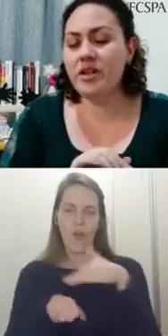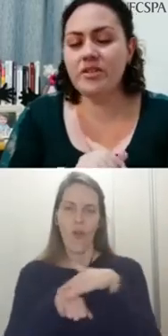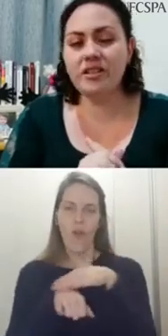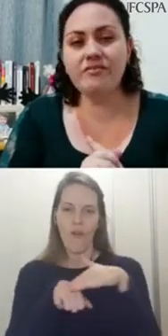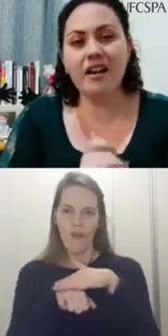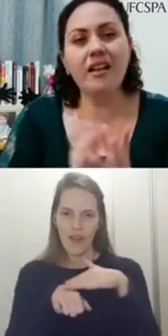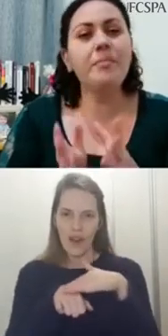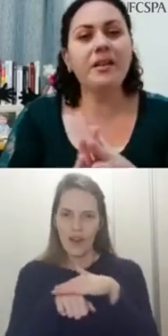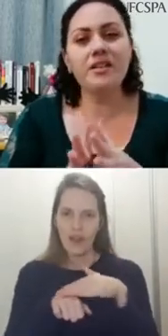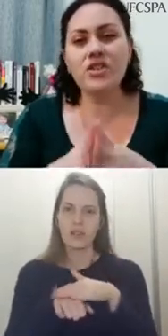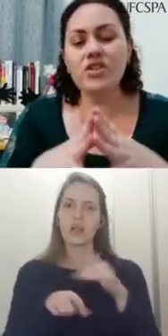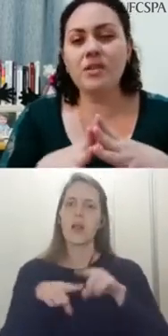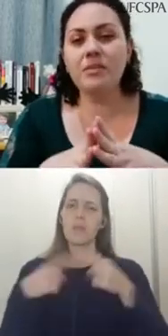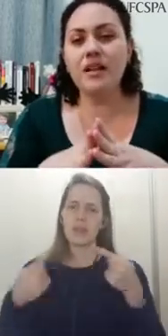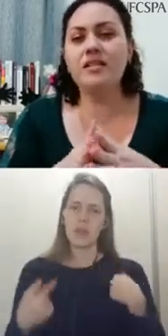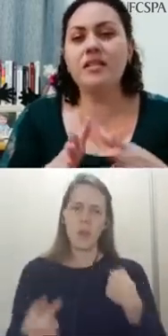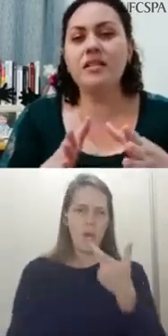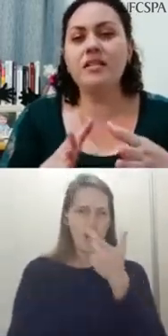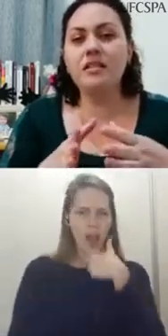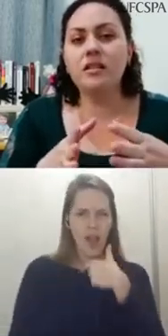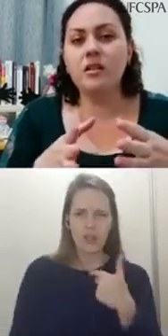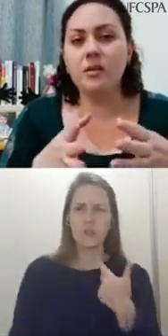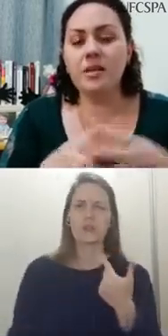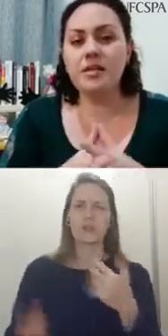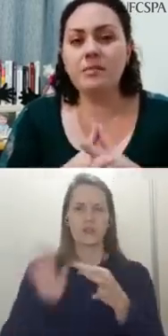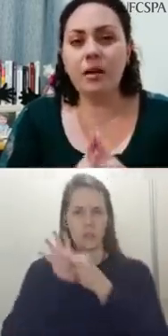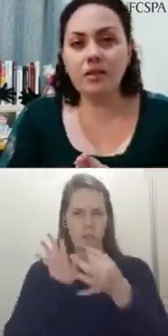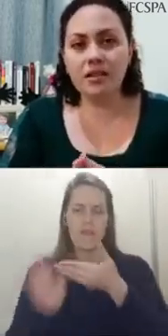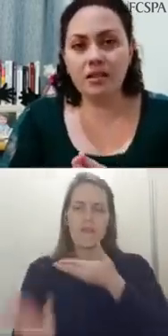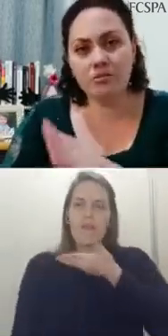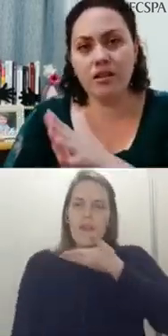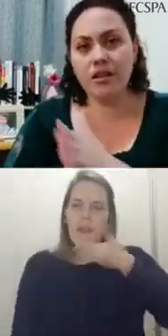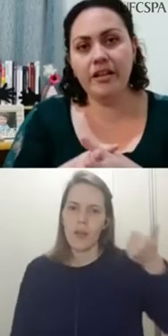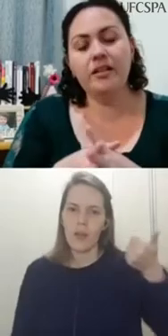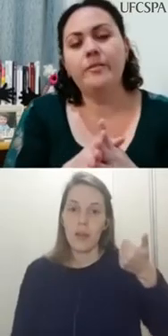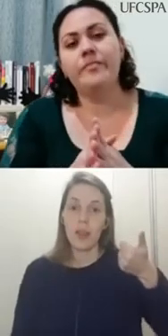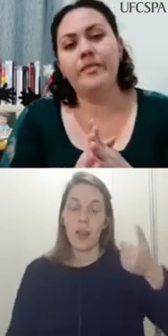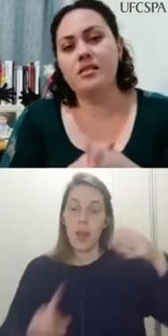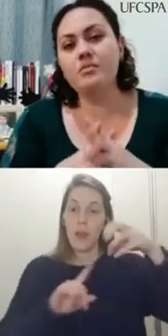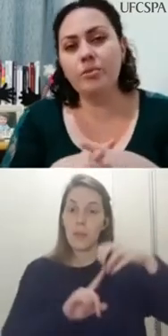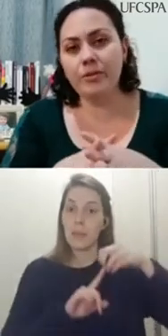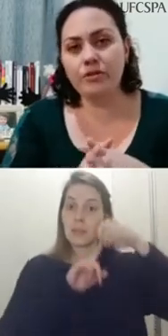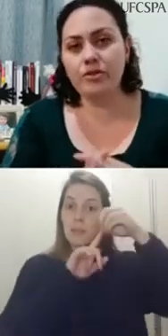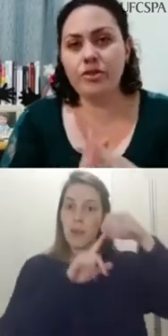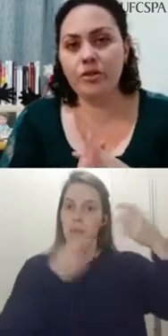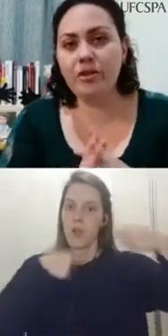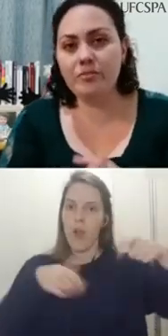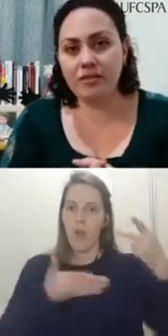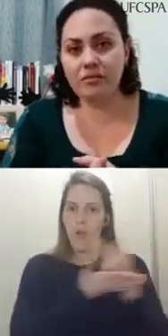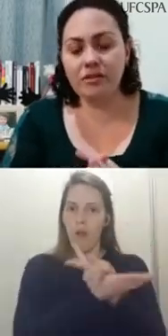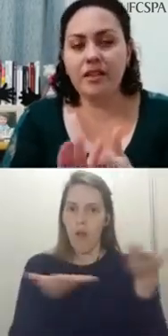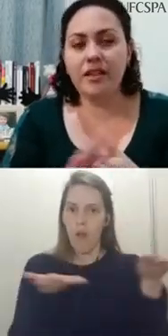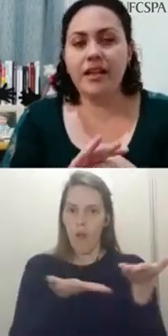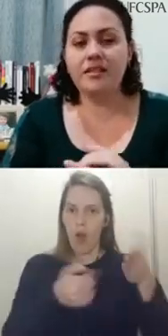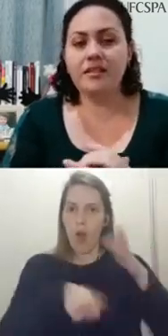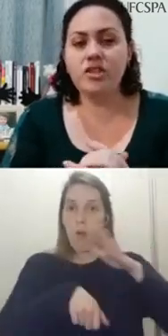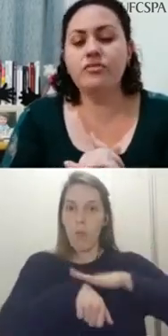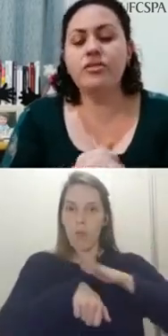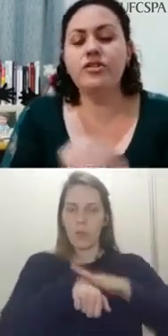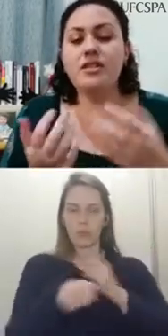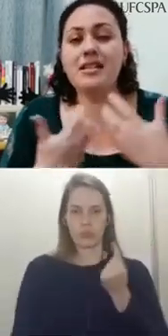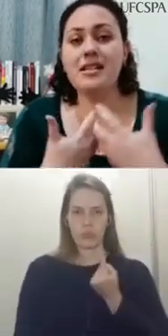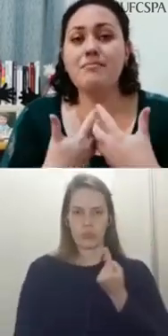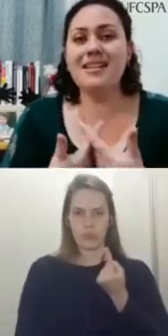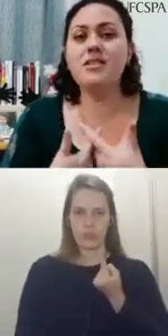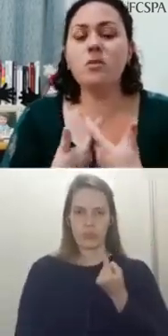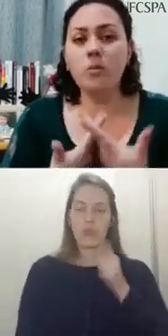Mas eu acho que vale a pena a gente lembrar que o principal que tem que ocorrer nesse momento de isolamento é a tentativa